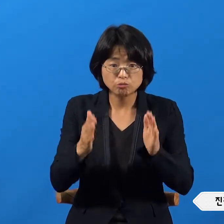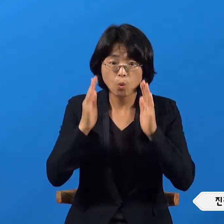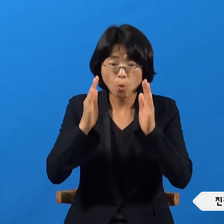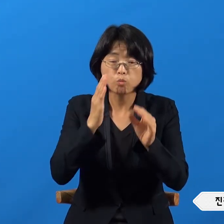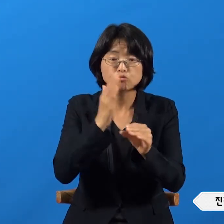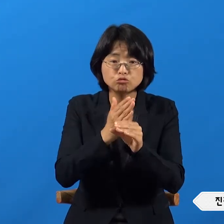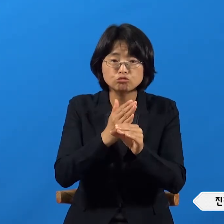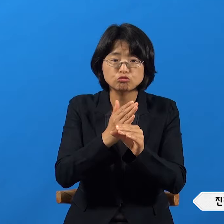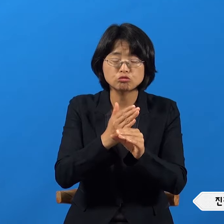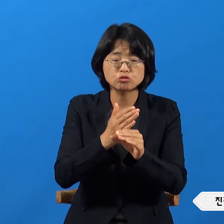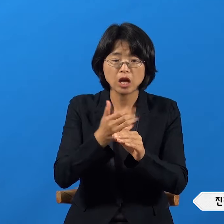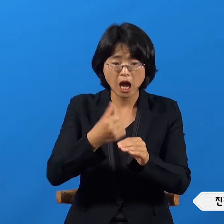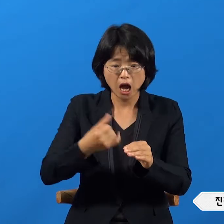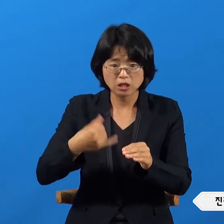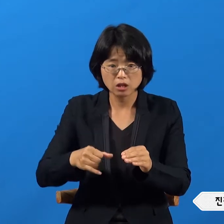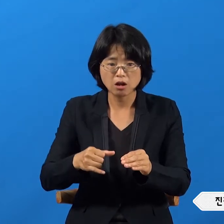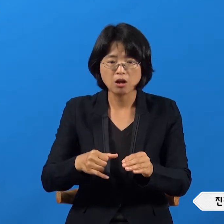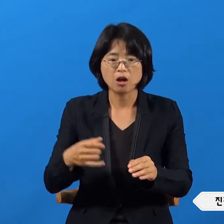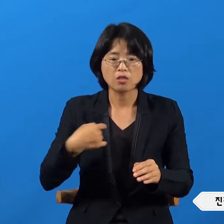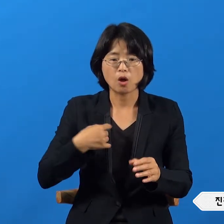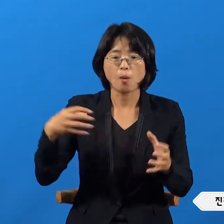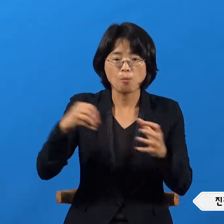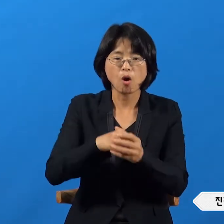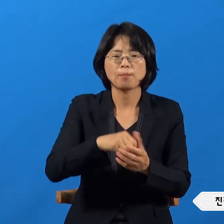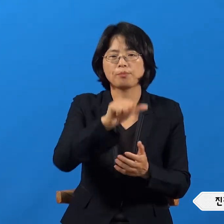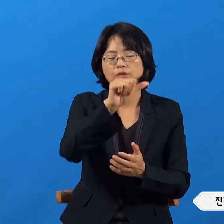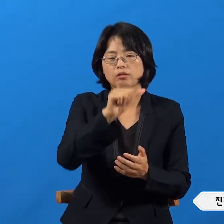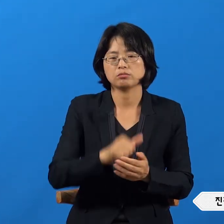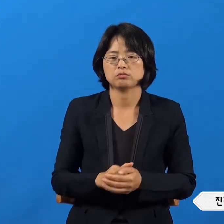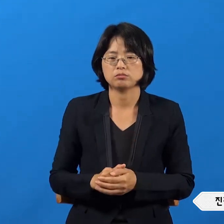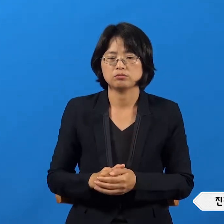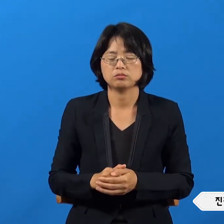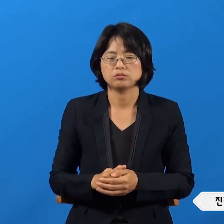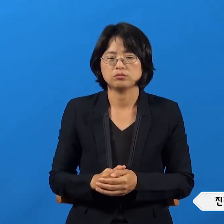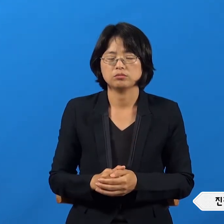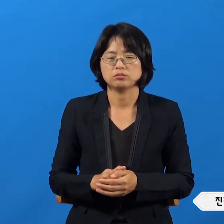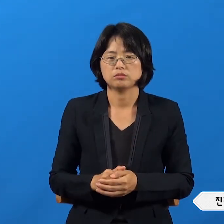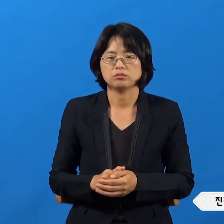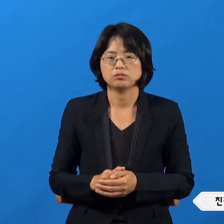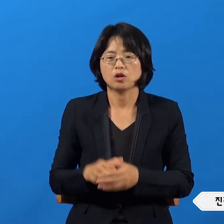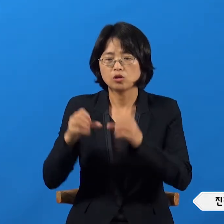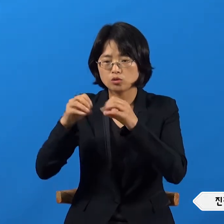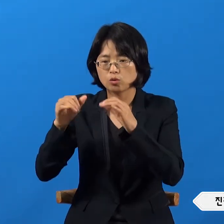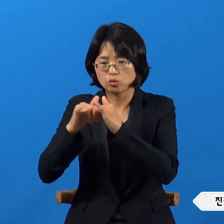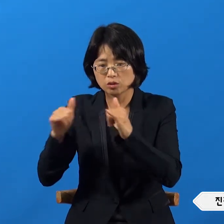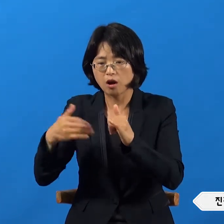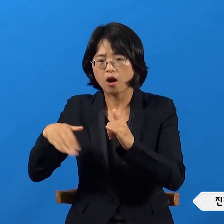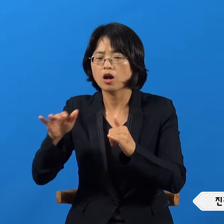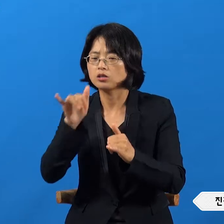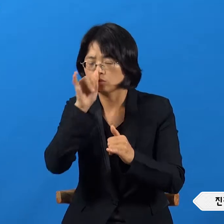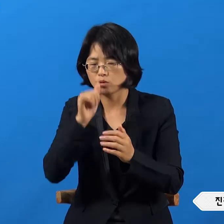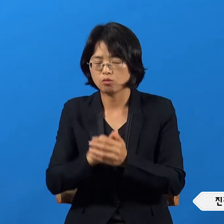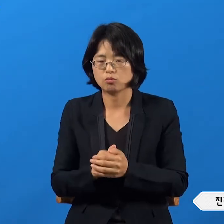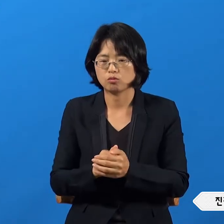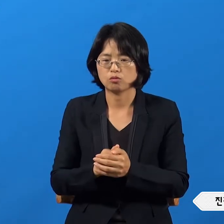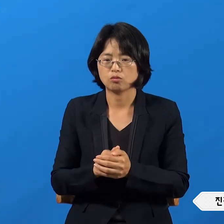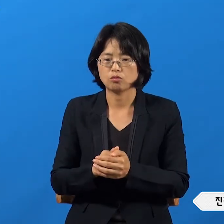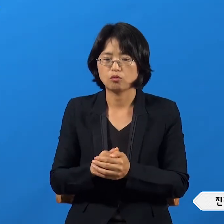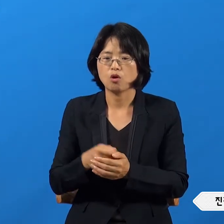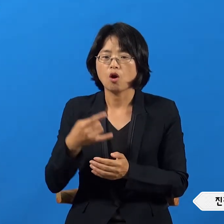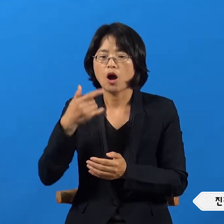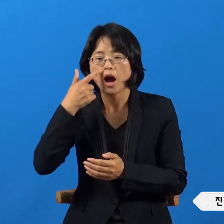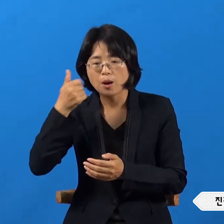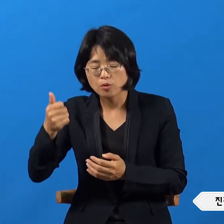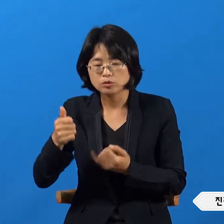우르무치에 선교사로 나가 있습니다. 감사하게도 친가, 외가 모든 가족들이 신앙생활도 열심히